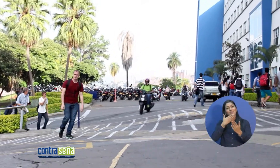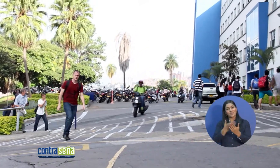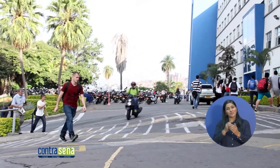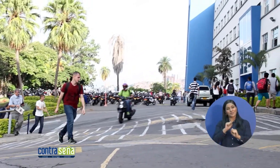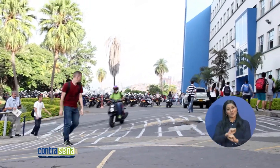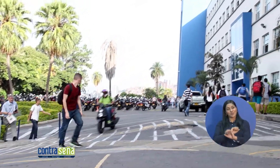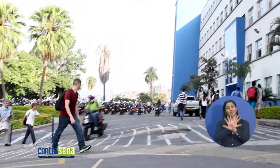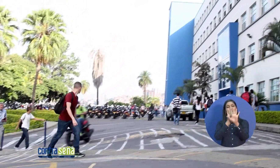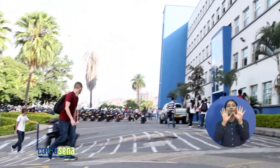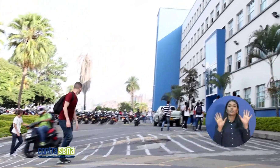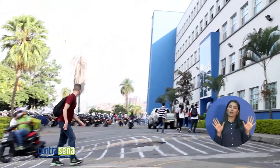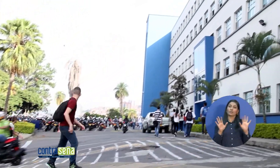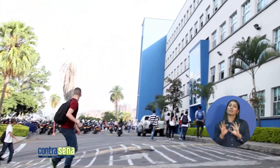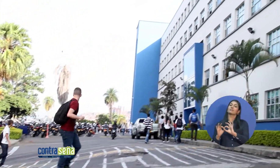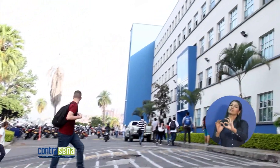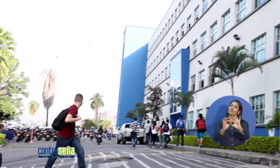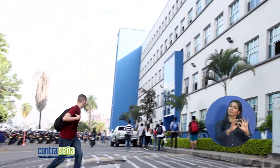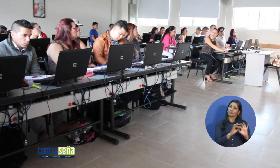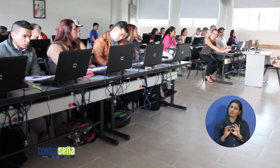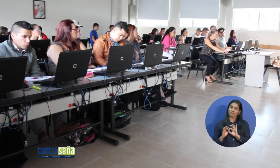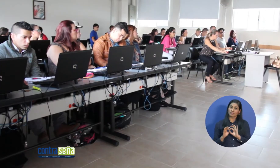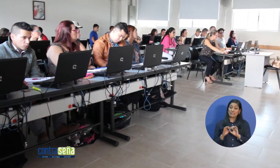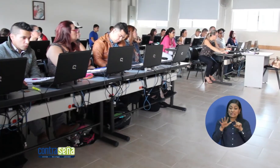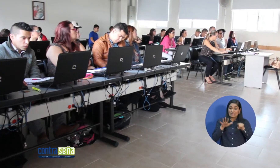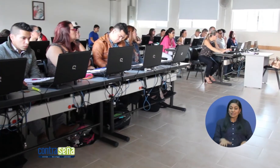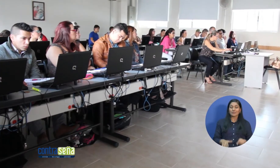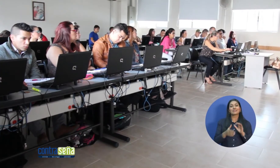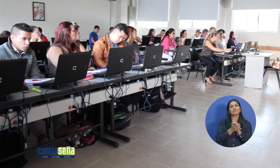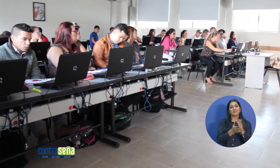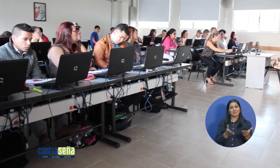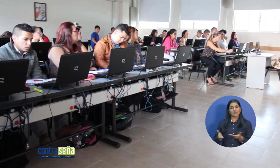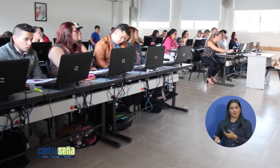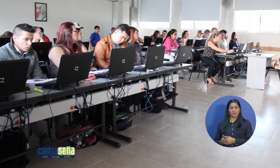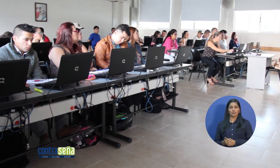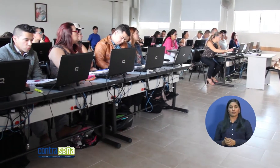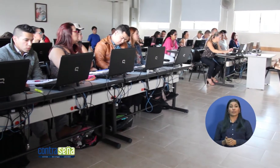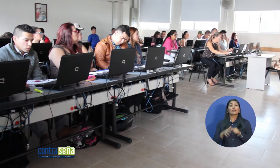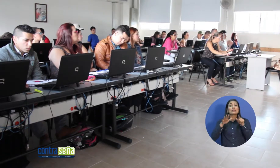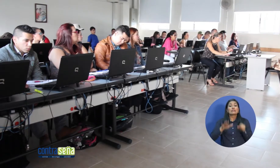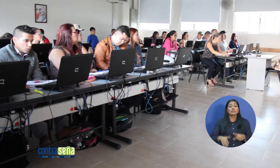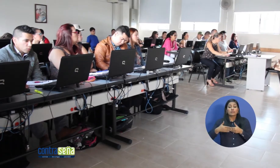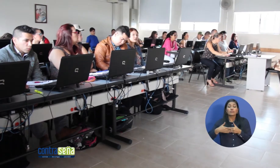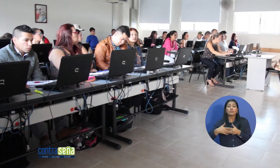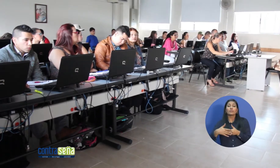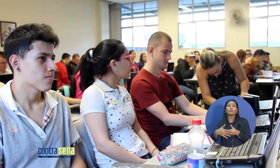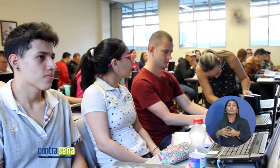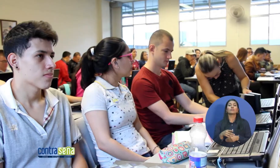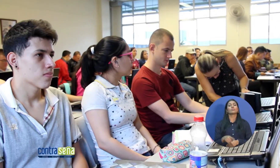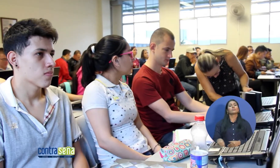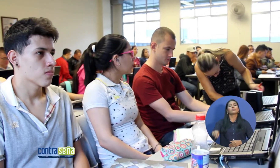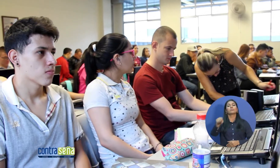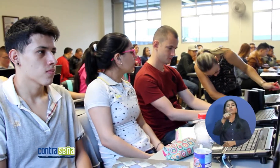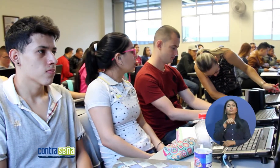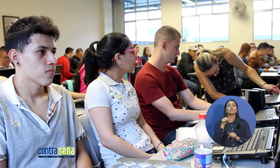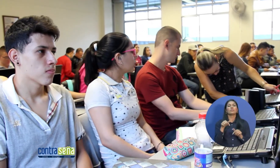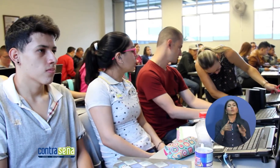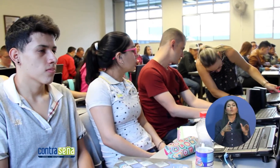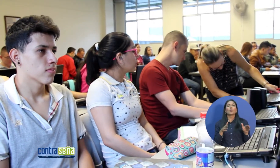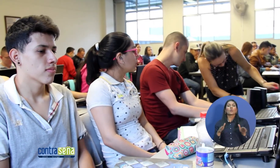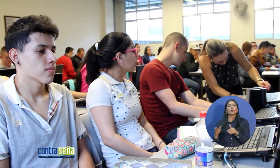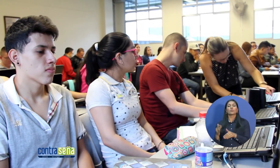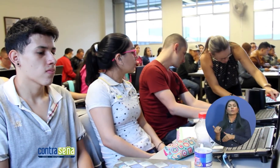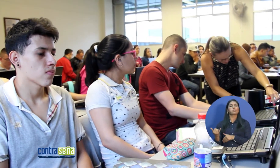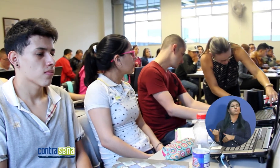Hey, muy buenos días, compañeros, bienvenidos a este semestre. Durante este semestre van a estar acompañando